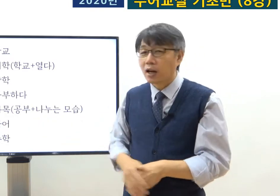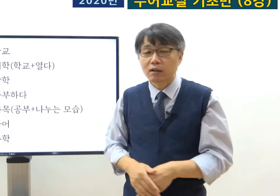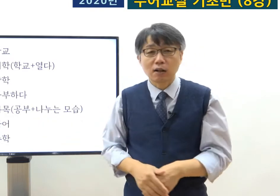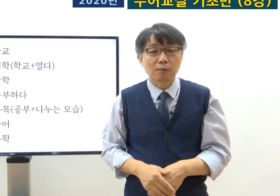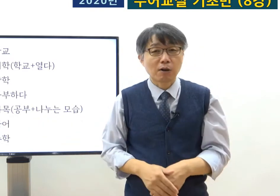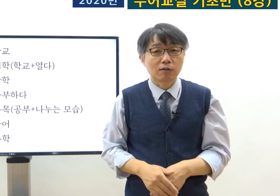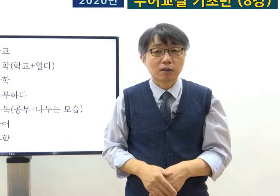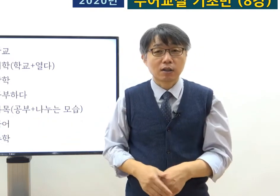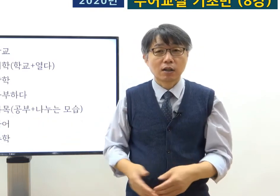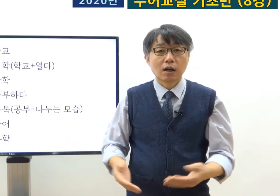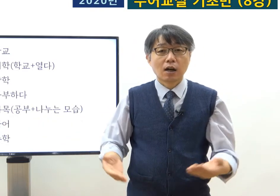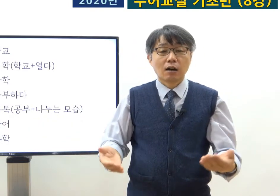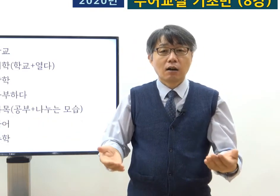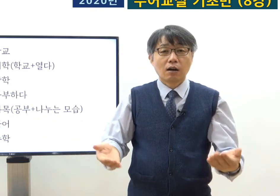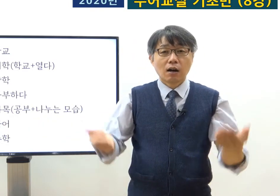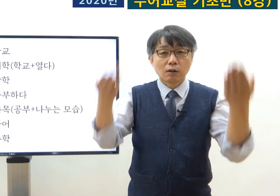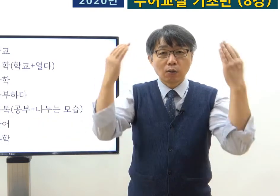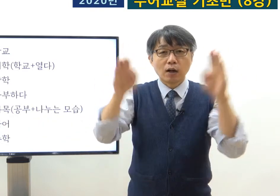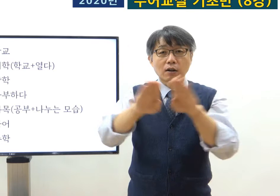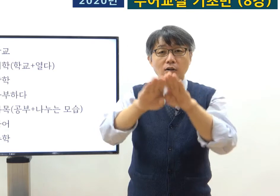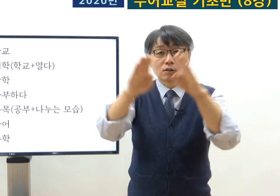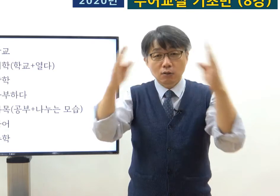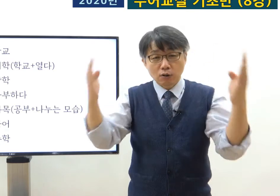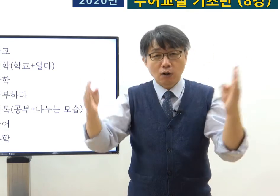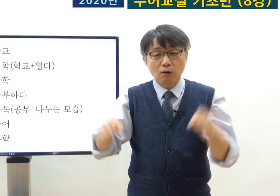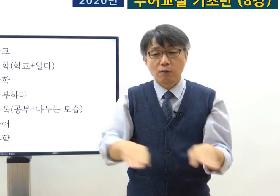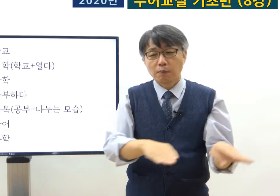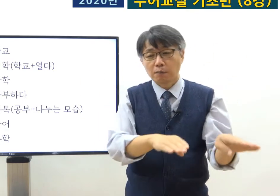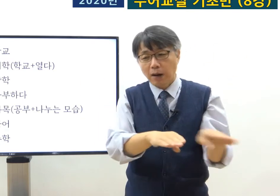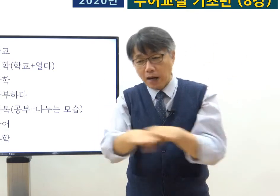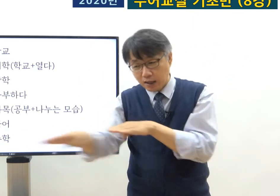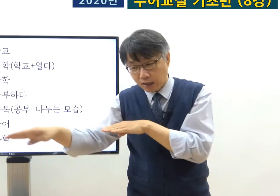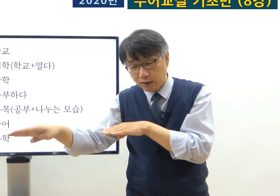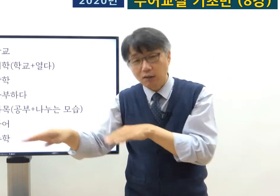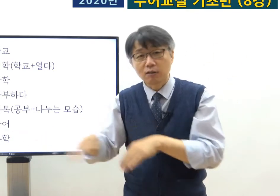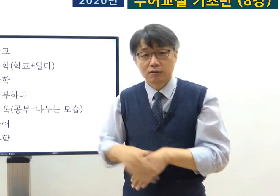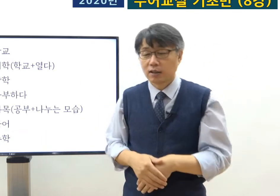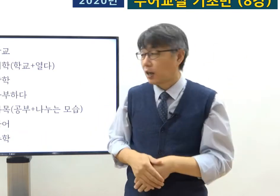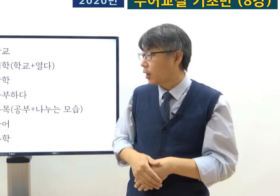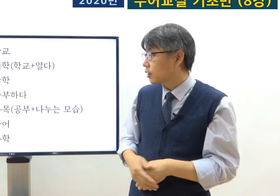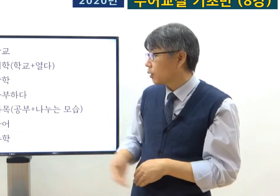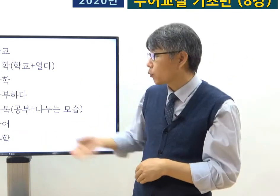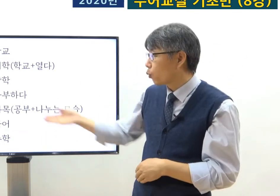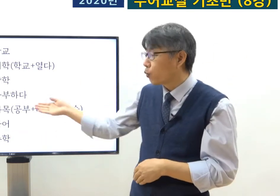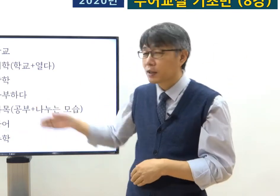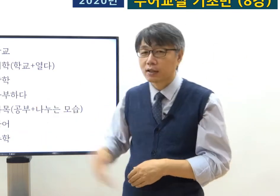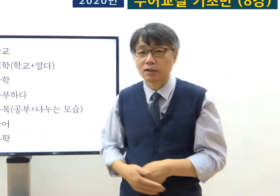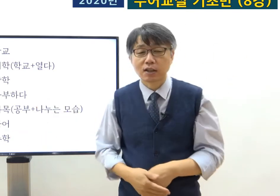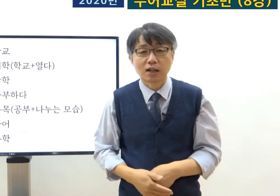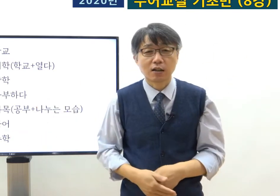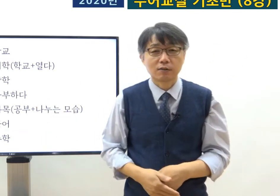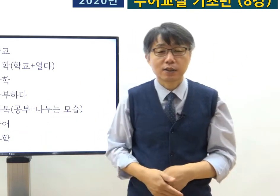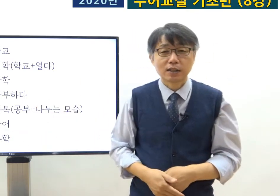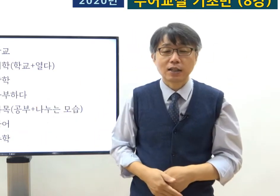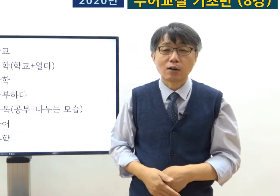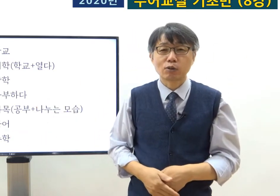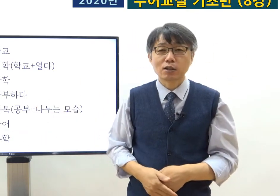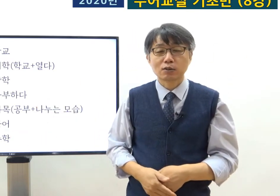개학을 하면 학교가 여는 거고요. 방학은 하는 거예요. 자, 그 다음 공부하다는 어떻게 할까요? 자, 우리